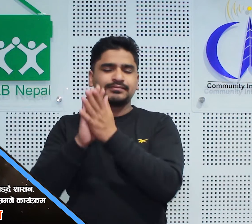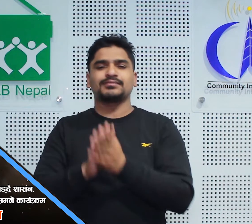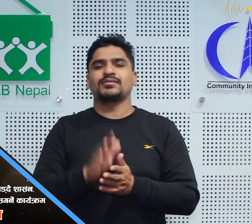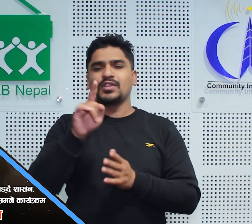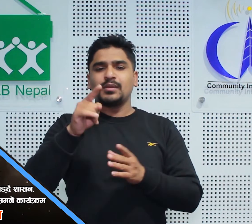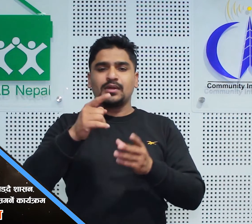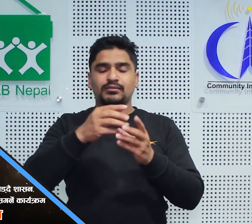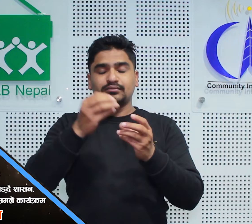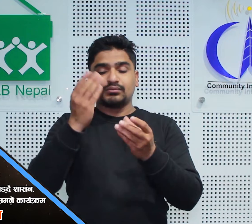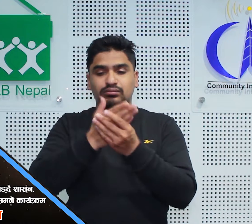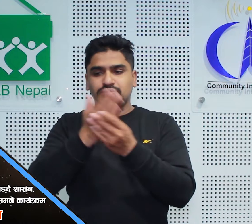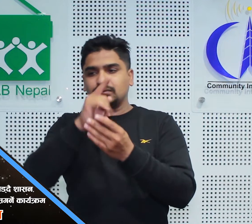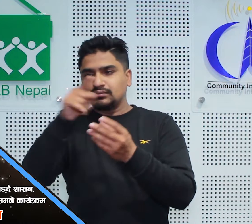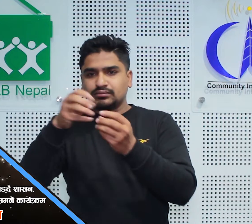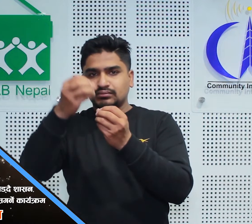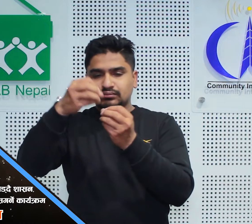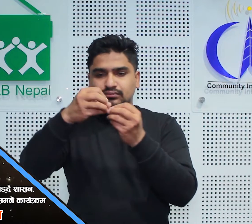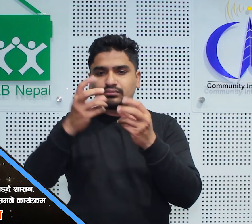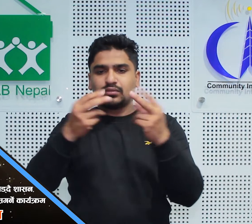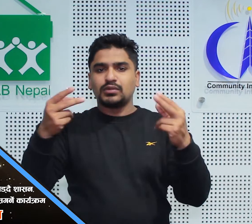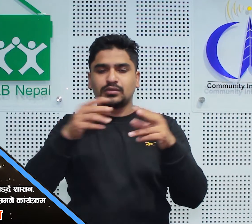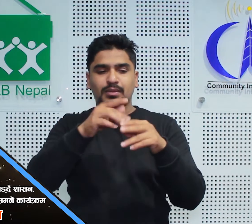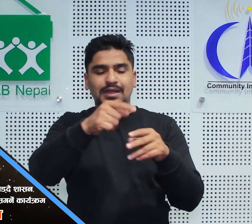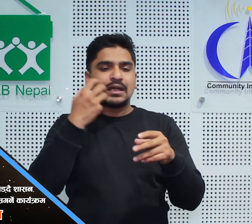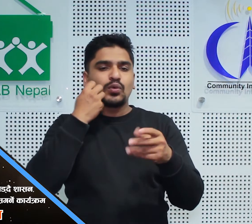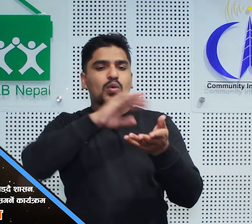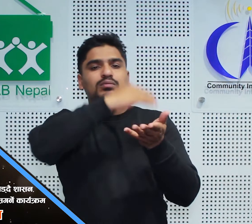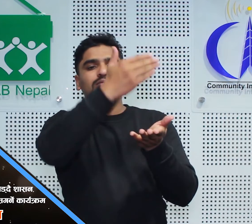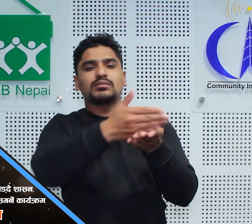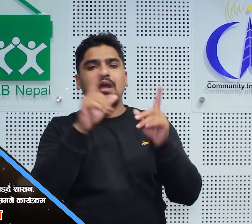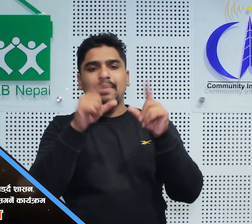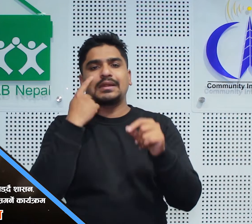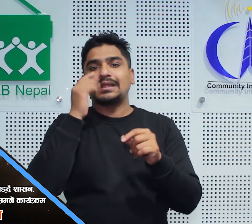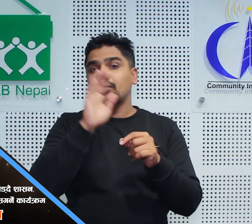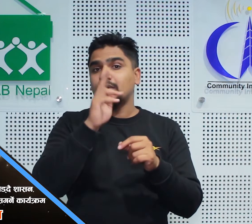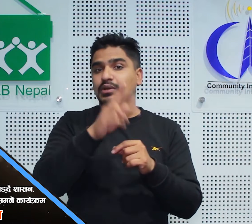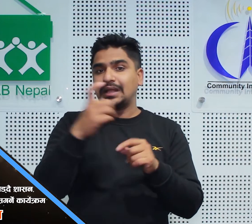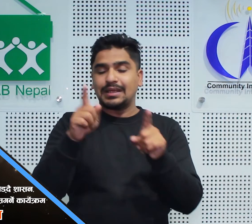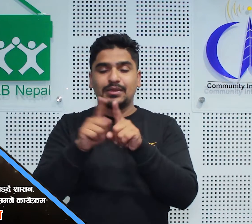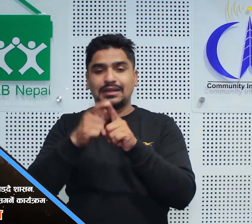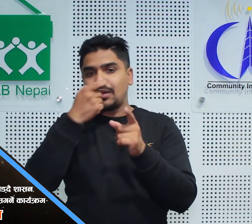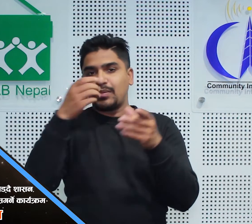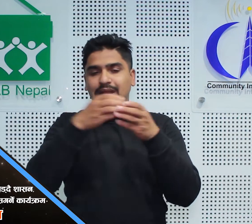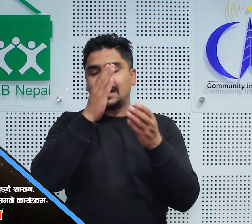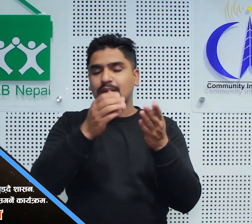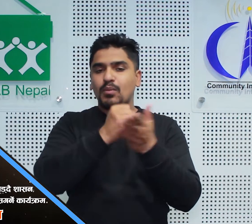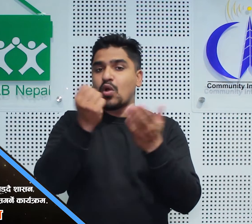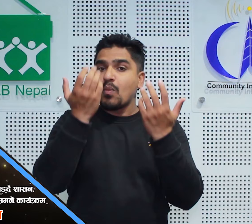तपाईँहरू फलाउनुहोस् मात्रै। अब यहाँ एउटा कोल्ड स्टोरको आवश्यकता देखेको छु, त्यसको लागि पनि गाउँपालिकाले पहल गर्यो भने